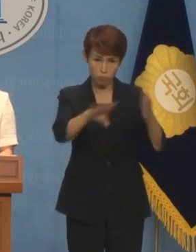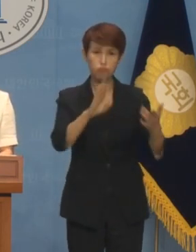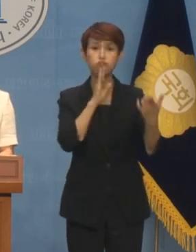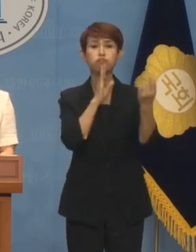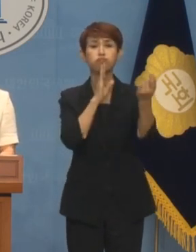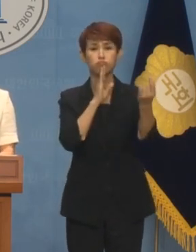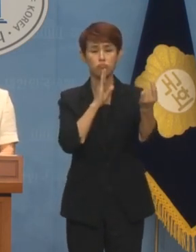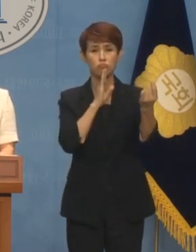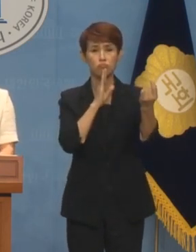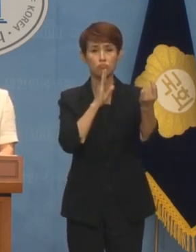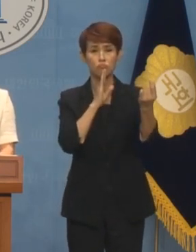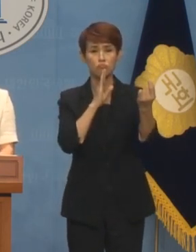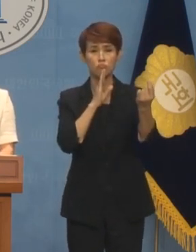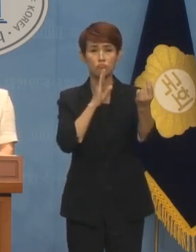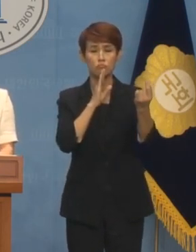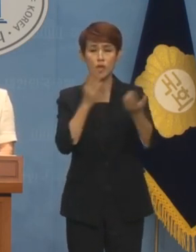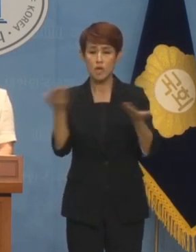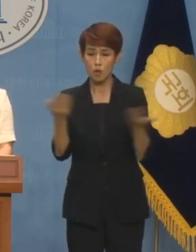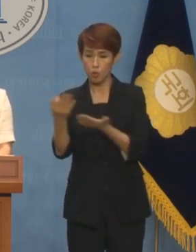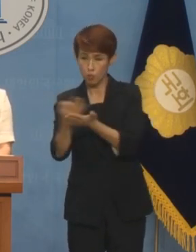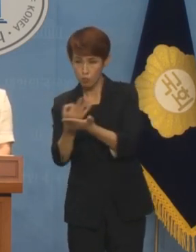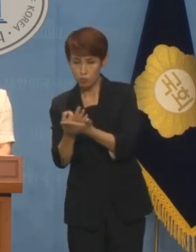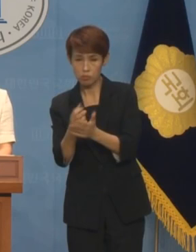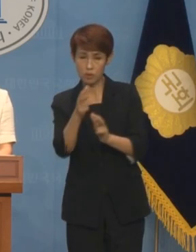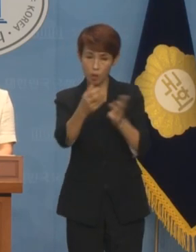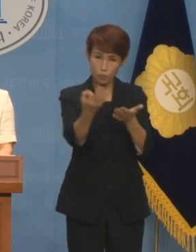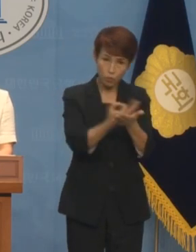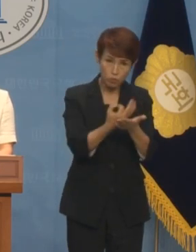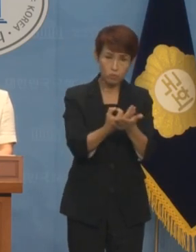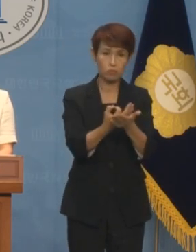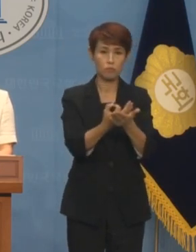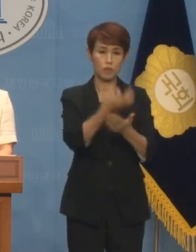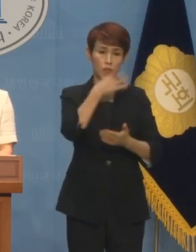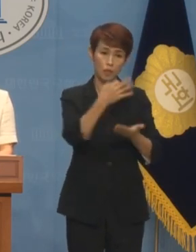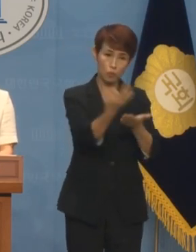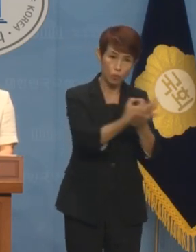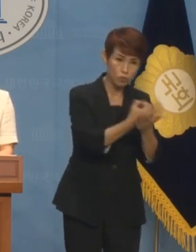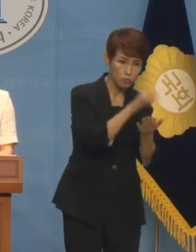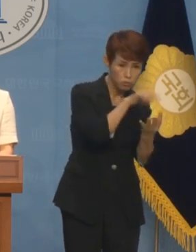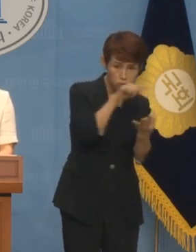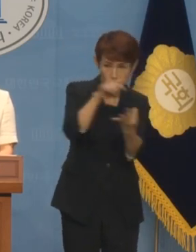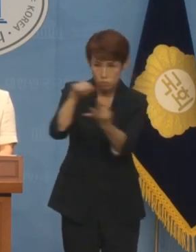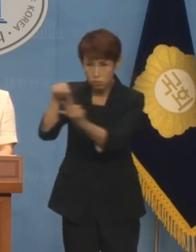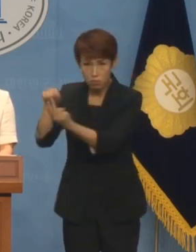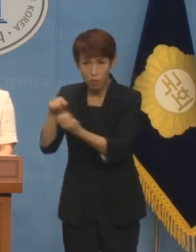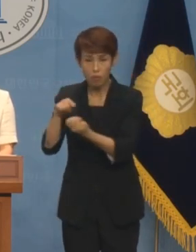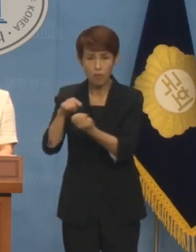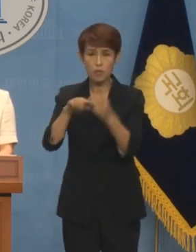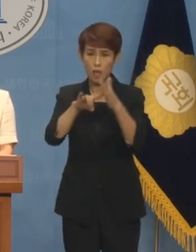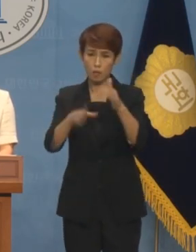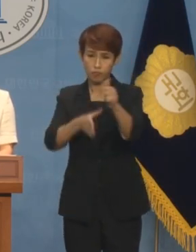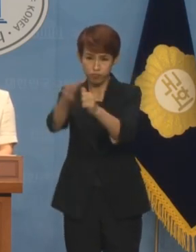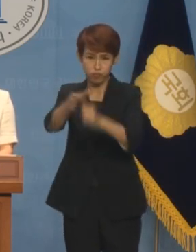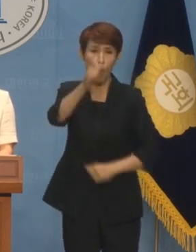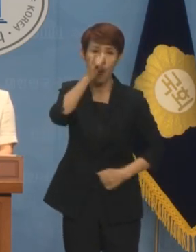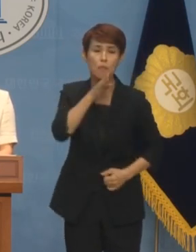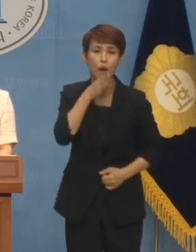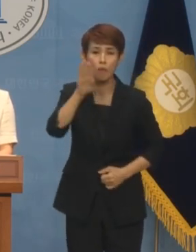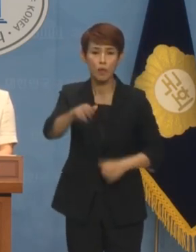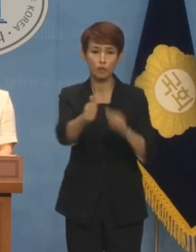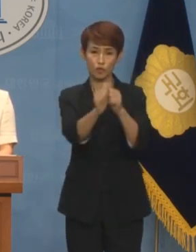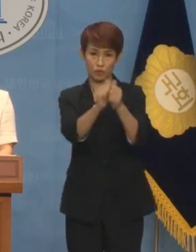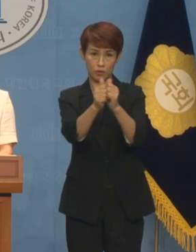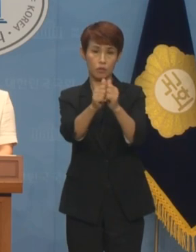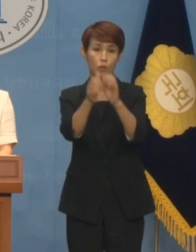있다. 근로소득과 사업소득, 배당소득과 이자소득 등 모든 소득에 대해 과세하면서 주식,